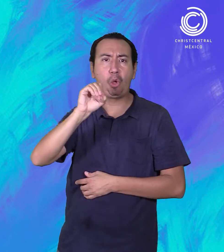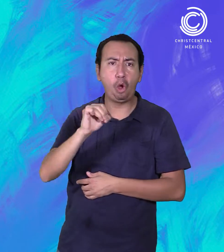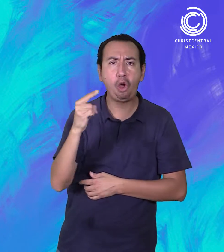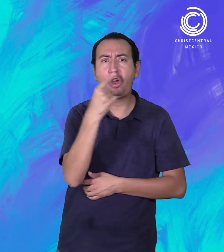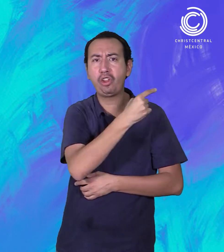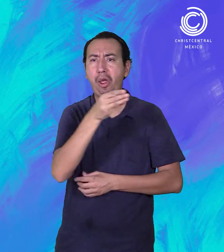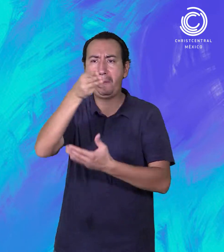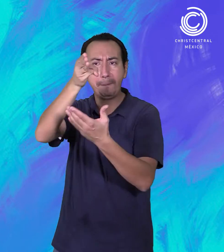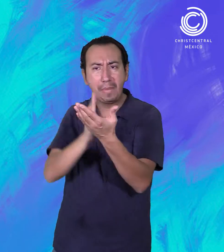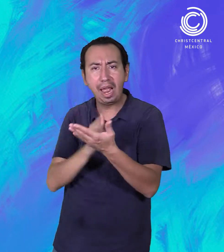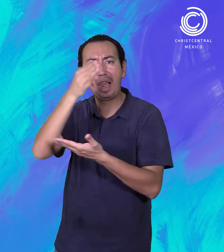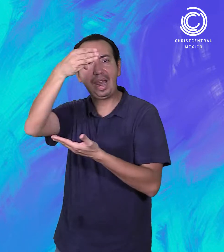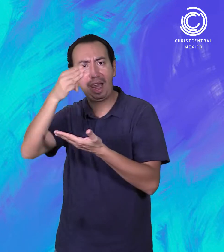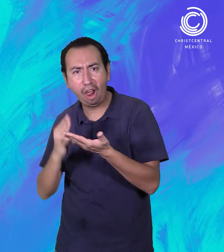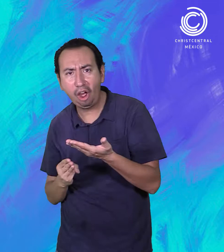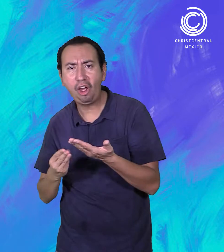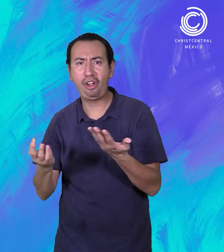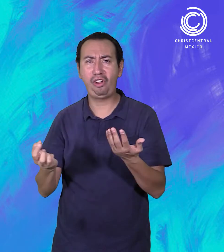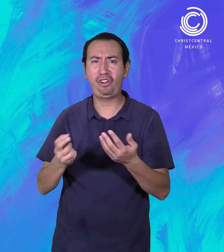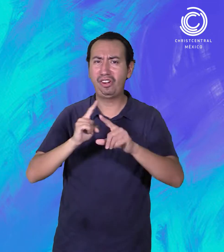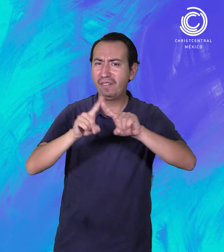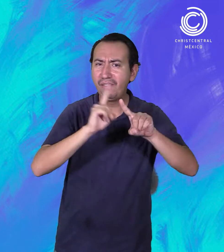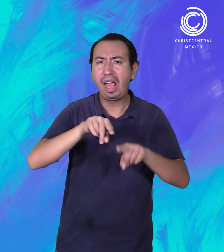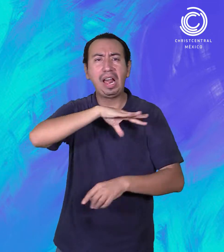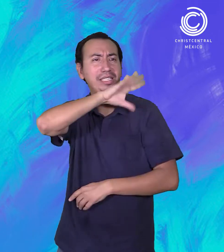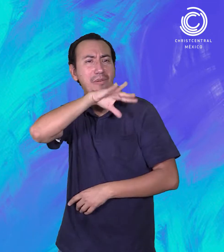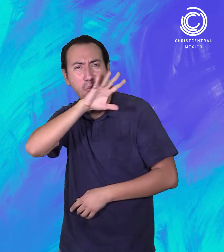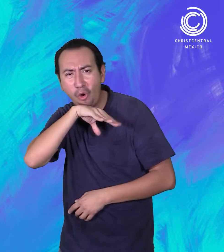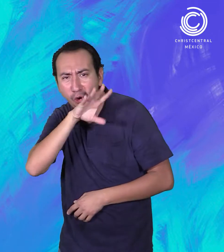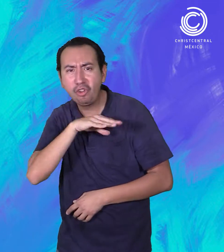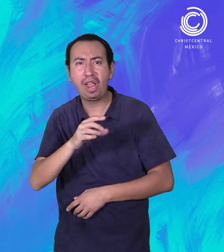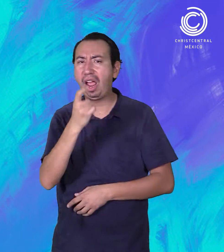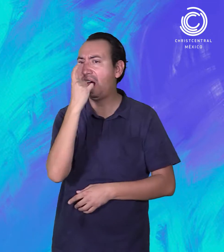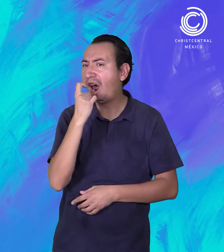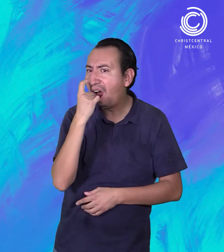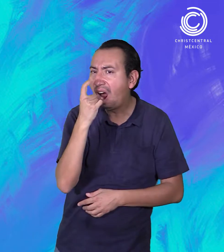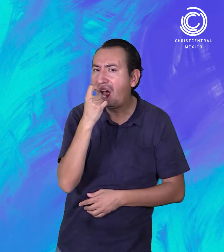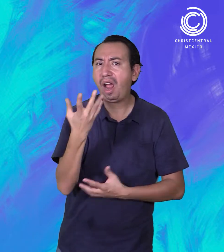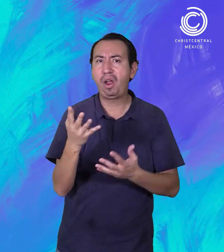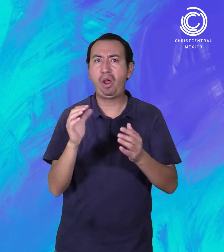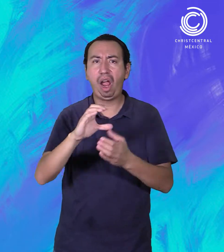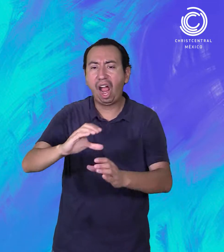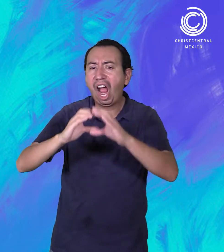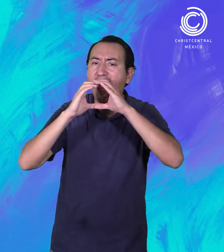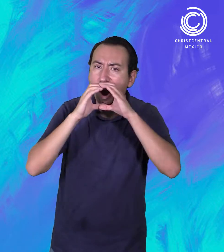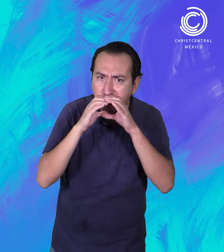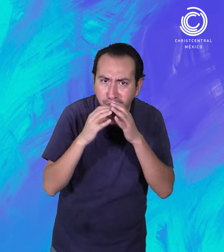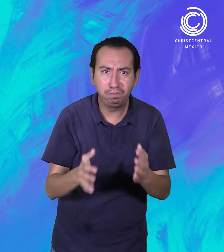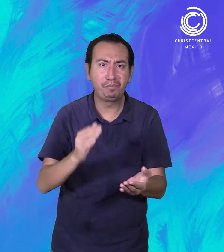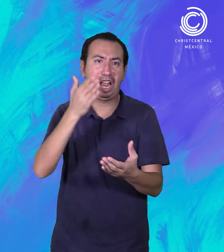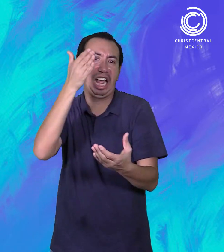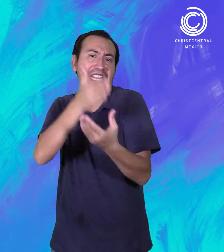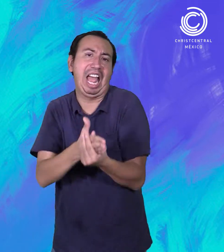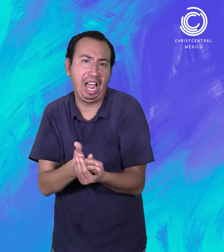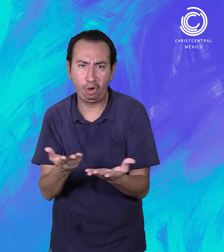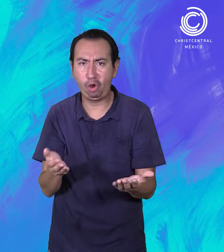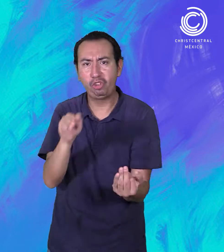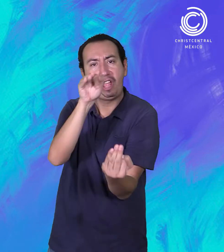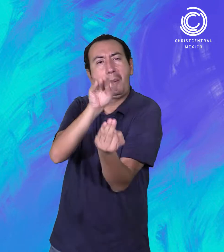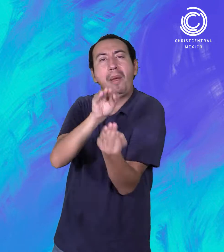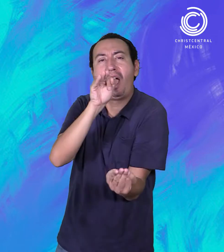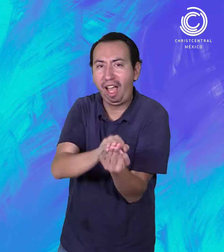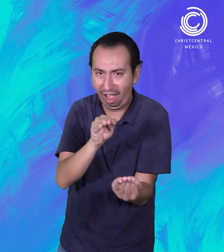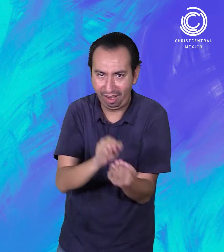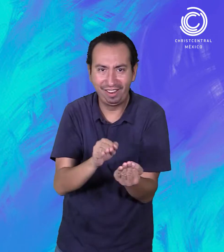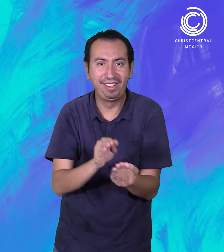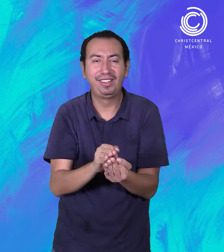pepinos, de los melones, de los puerros, de las cebollas y los ajos, y las hamburguesas y los tacos y los